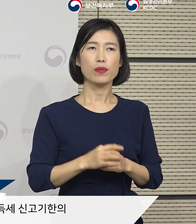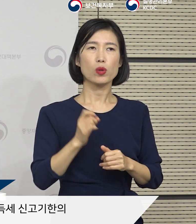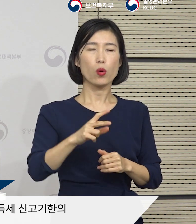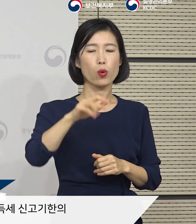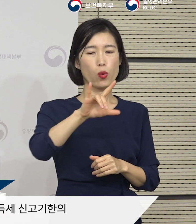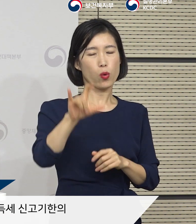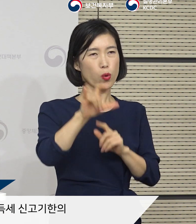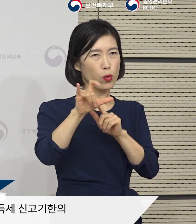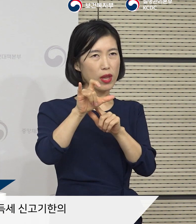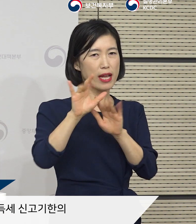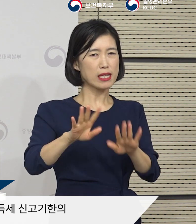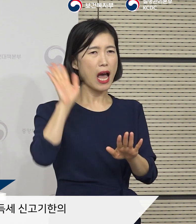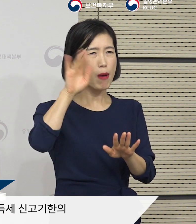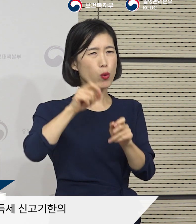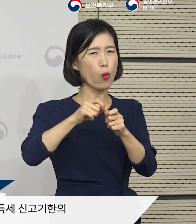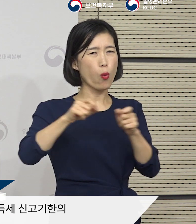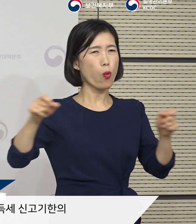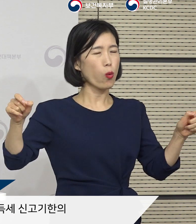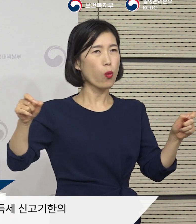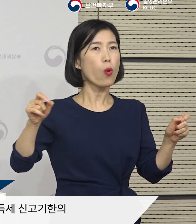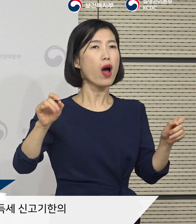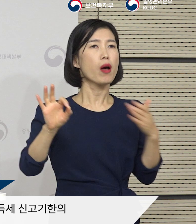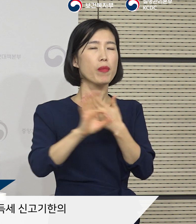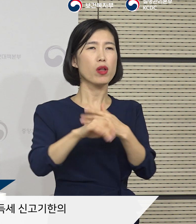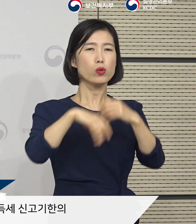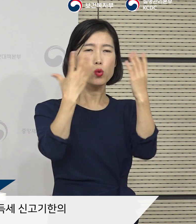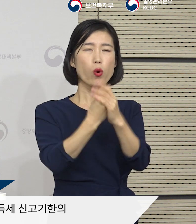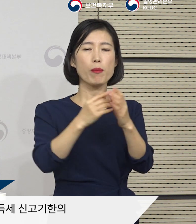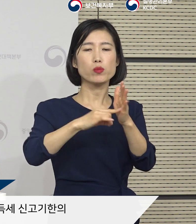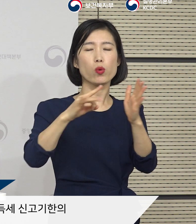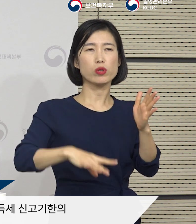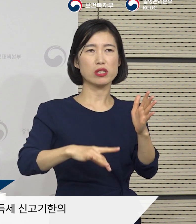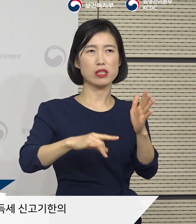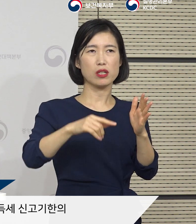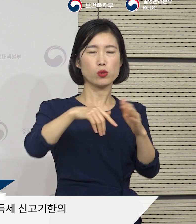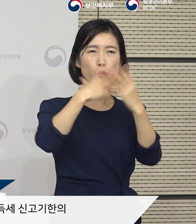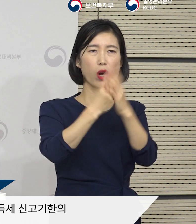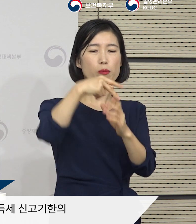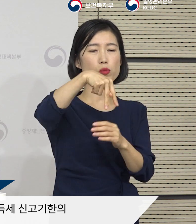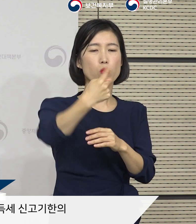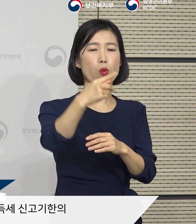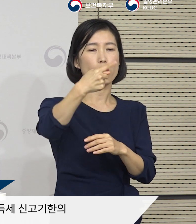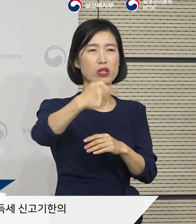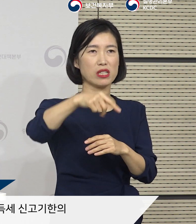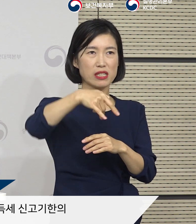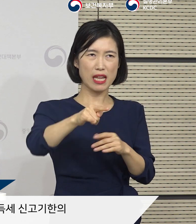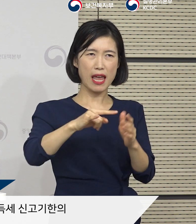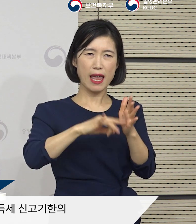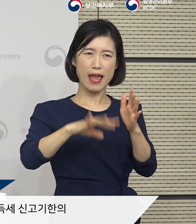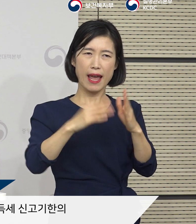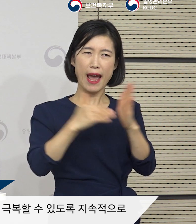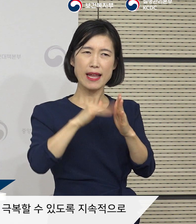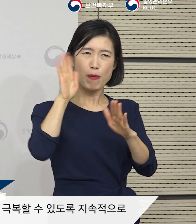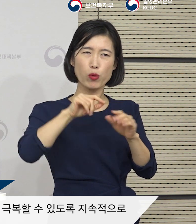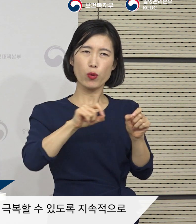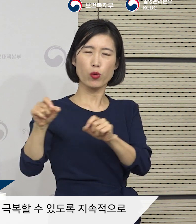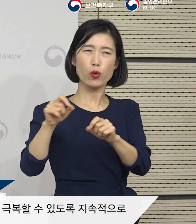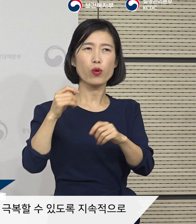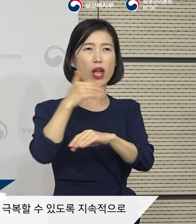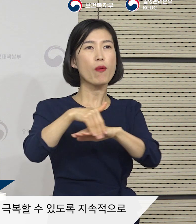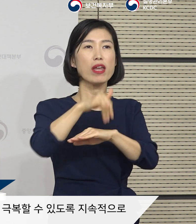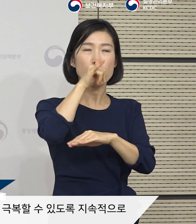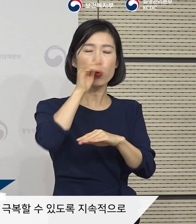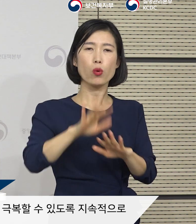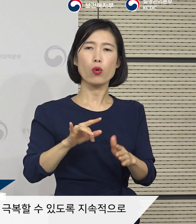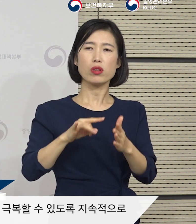아울러 코로나19 상황이 장기화되는 경우에 종합소득세 신고 기한의 직권 연장 방안도 적극 검토할 예정이고